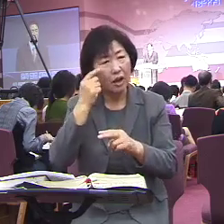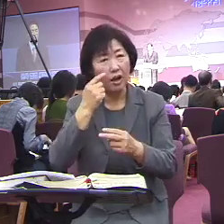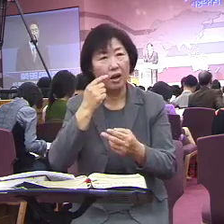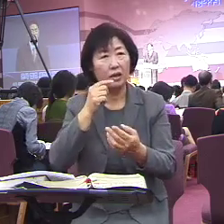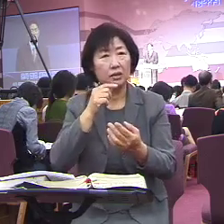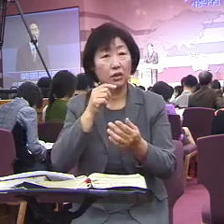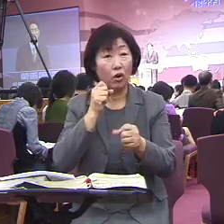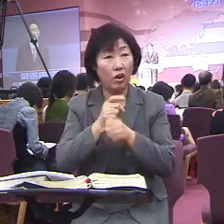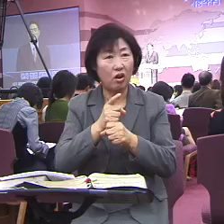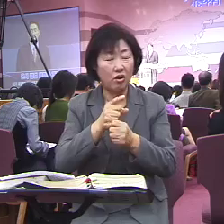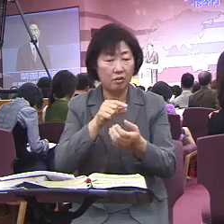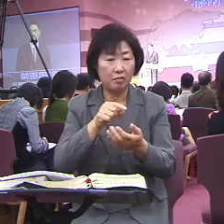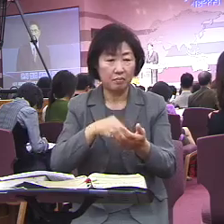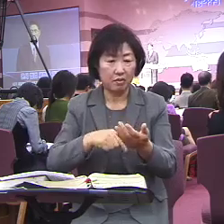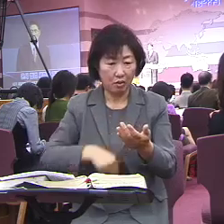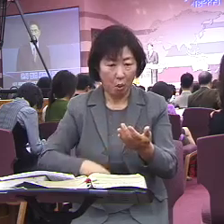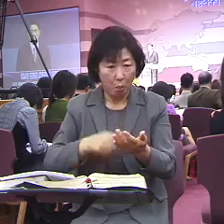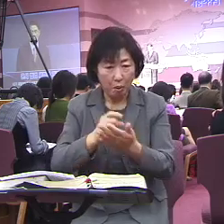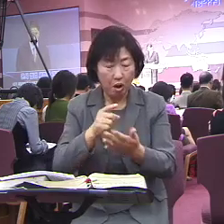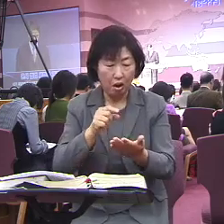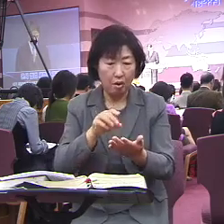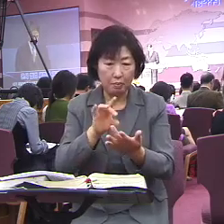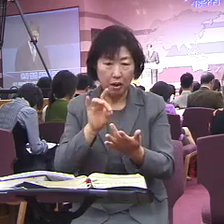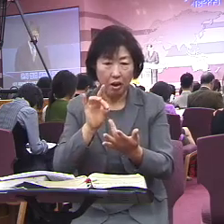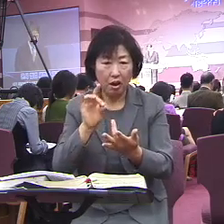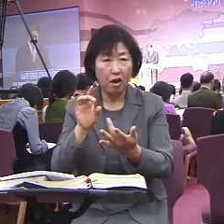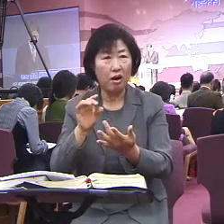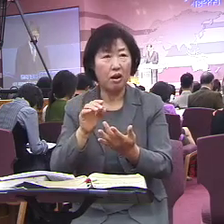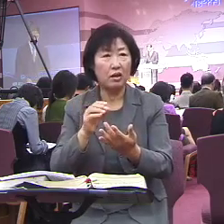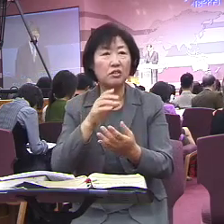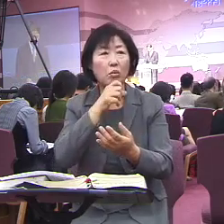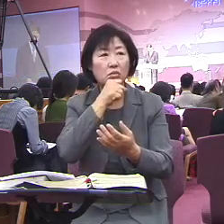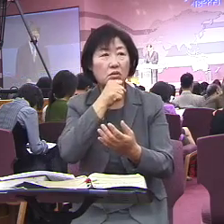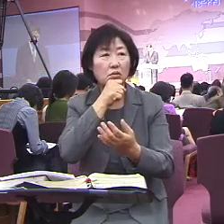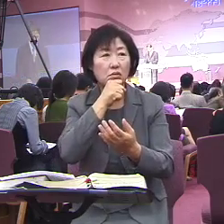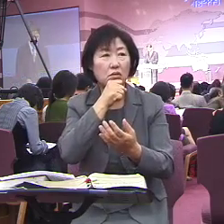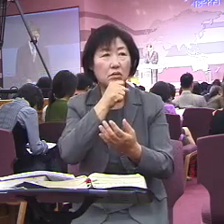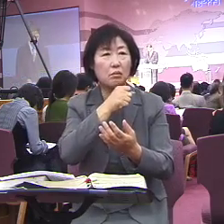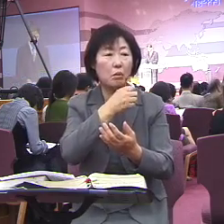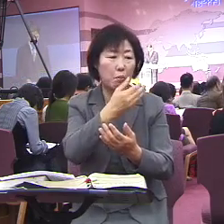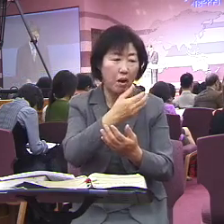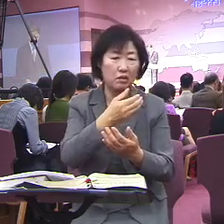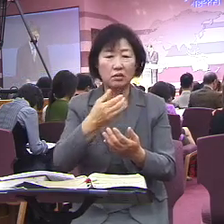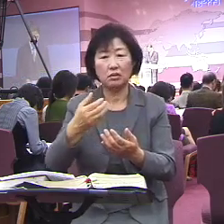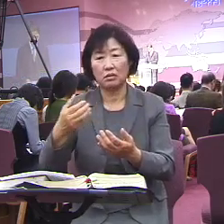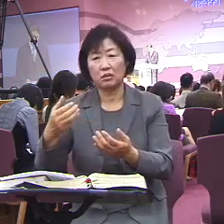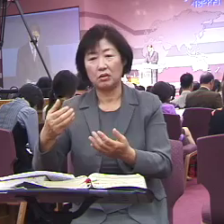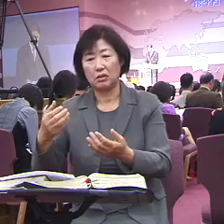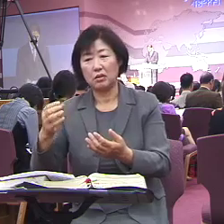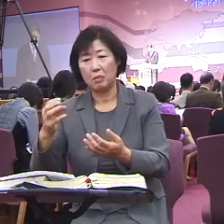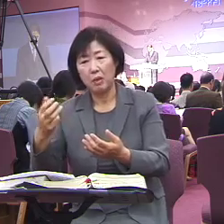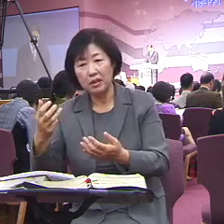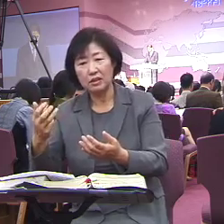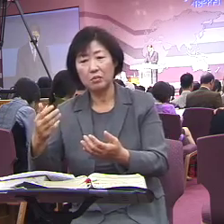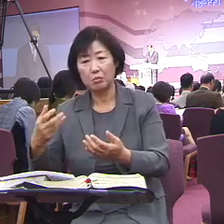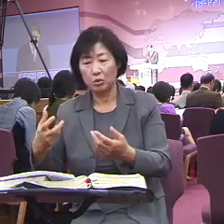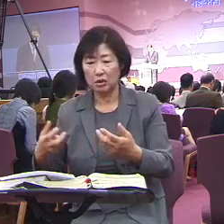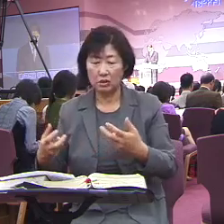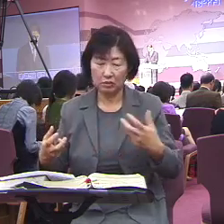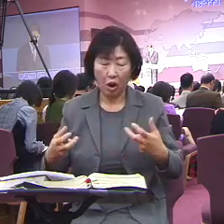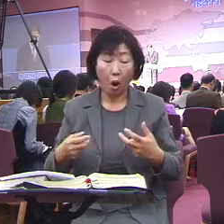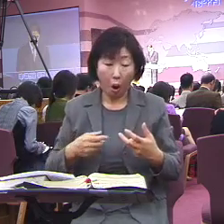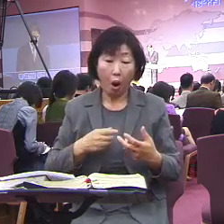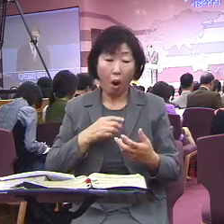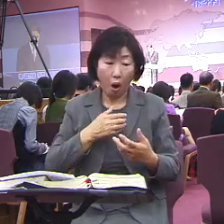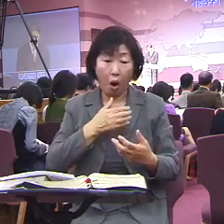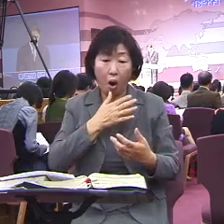모르시는 분들은 사무실에 가시면 약도가 준비되어 있습니다. 오늘 4부 예배 후에는